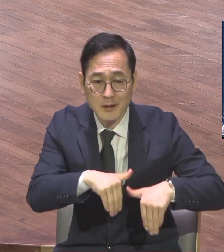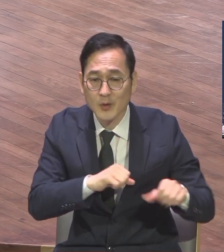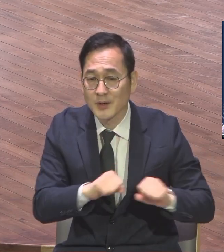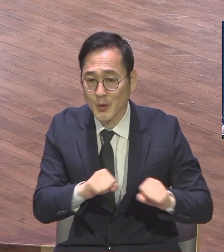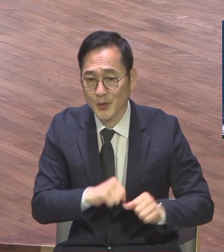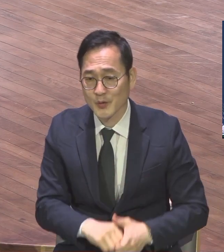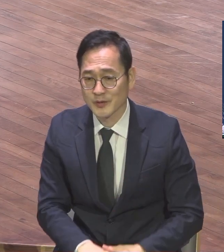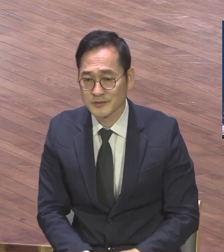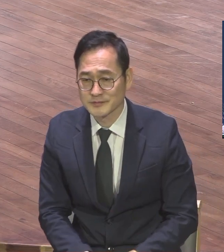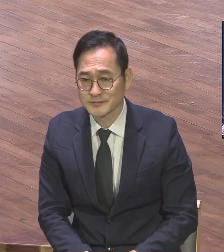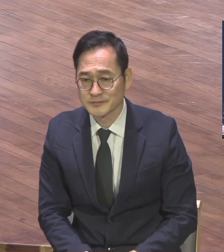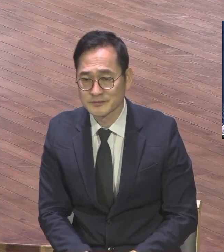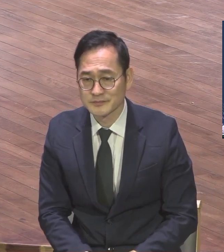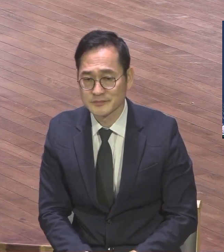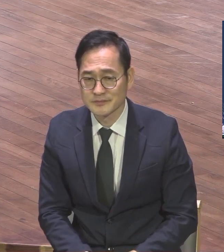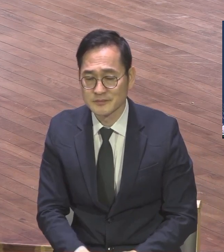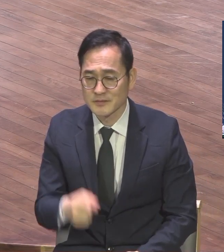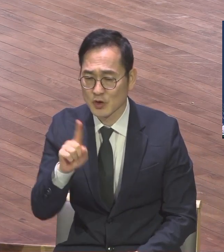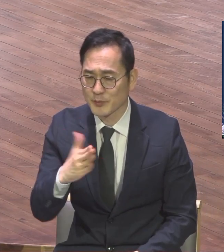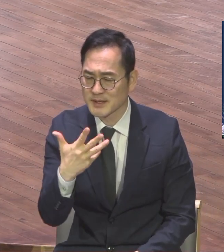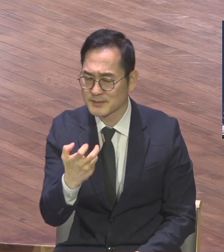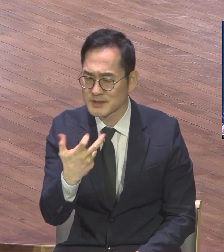1977년부터 전라남도 여수에서